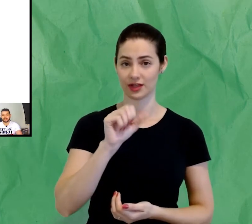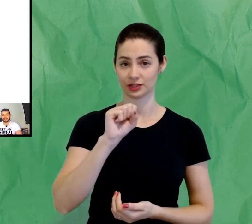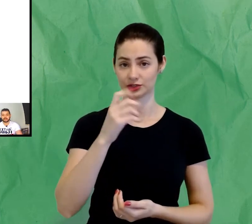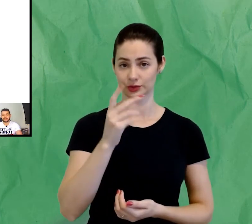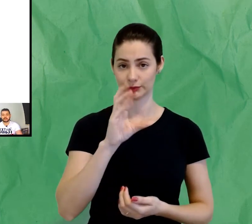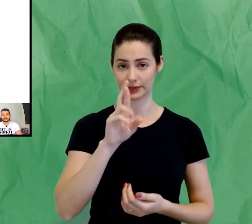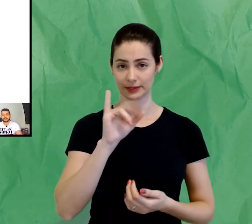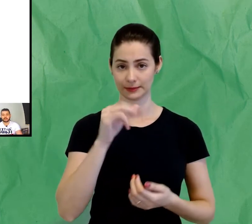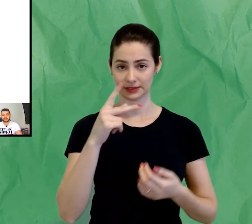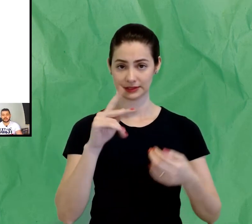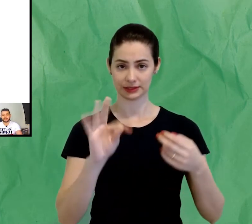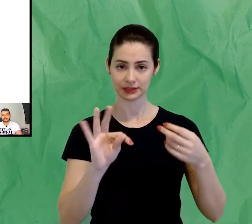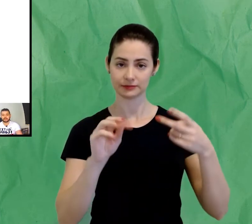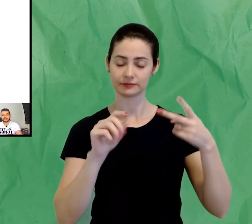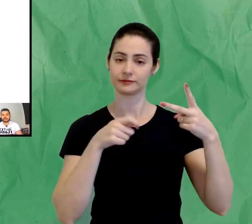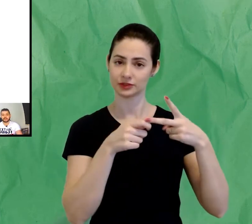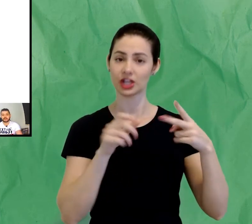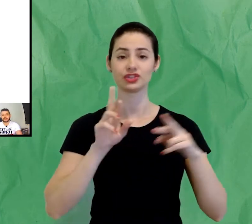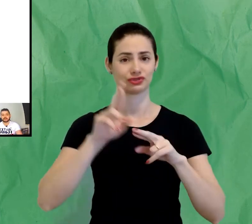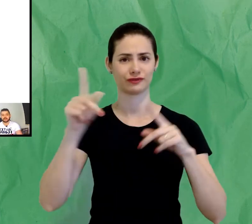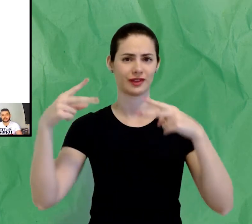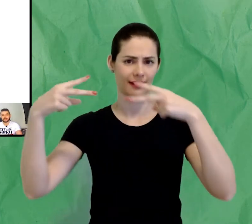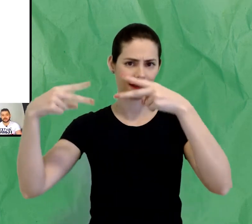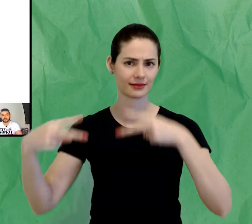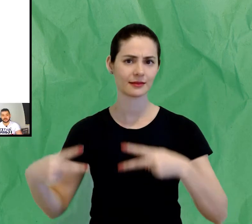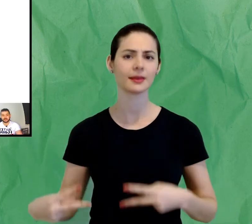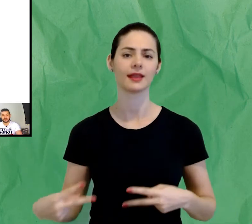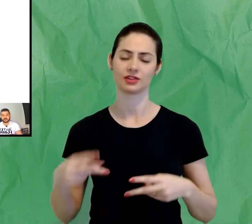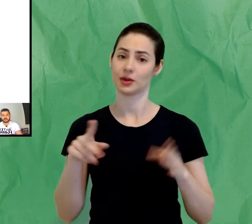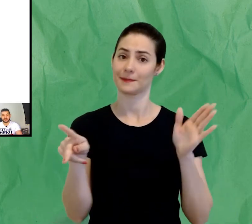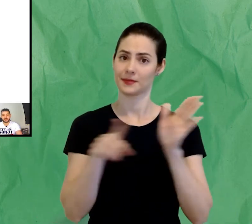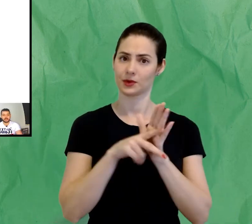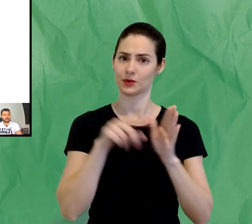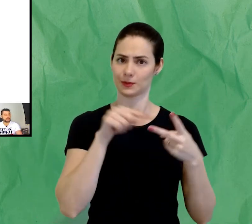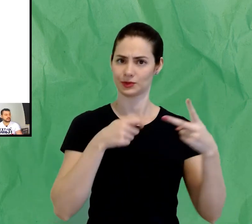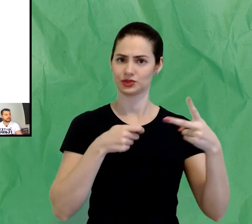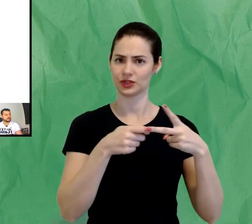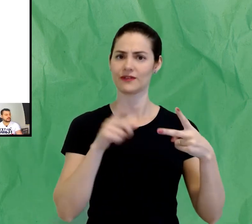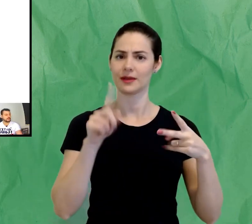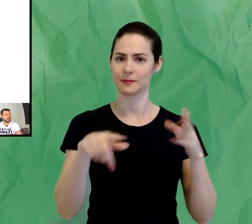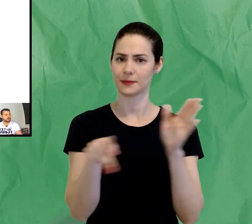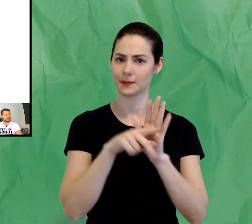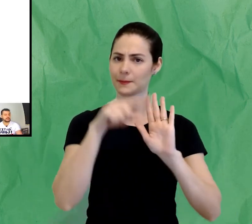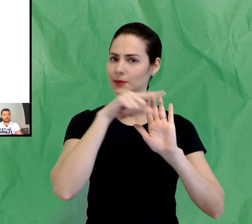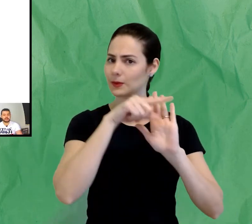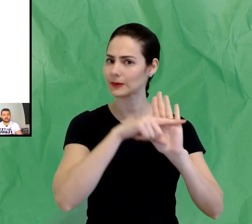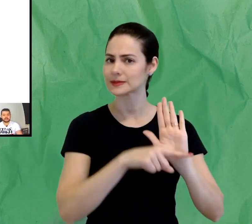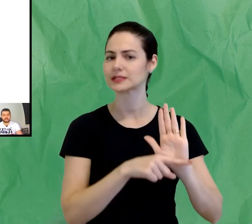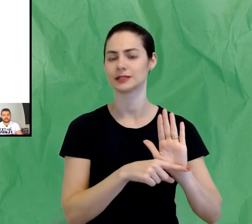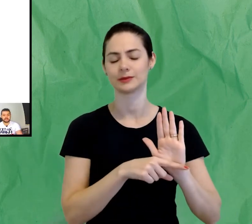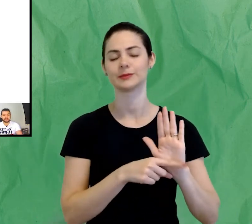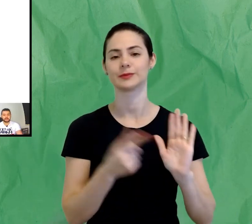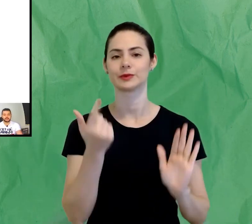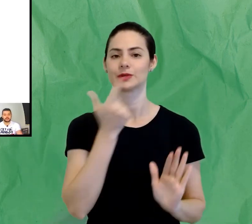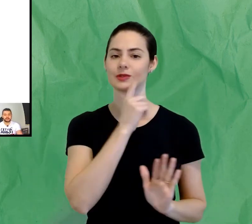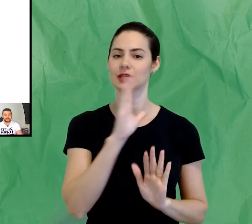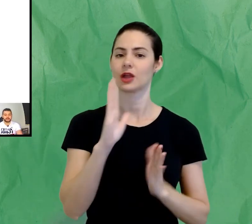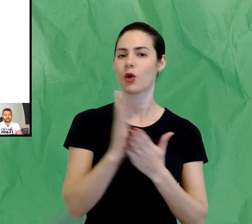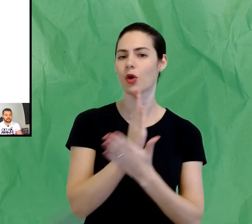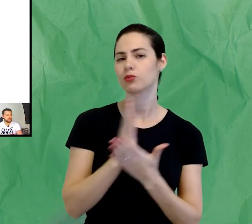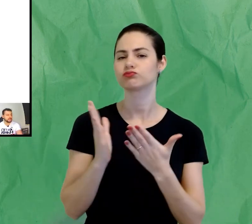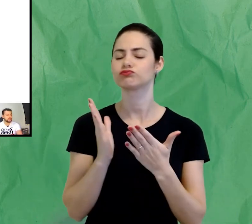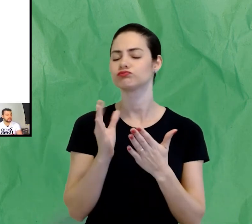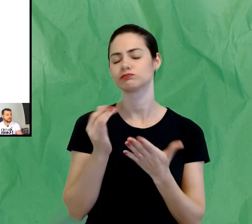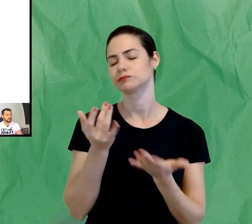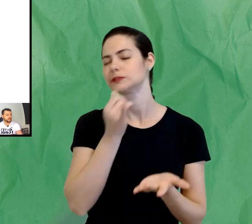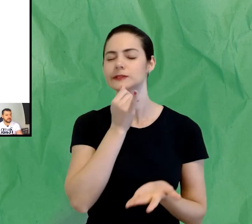marcação de texto, o JavaScript ele já é uma linguagem de programação. E aí a gente consegue aqui utilizar alguns comandos.